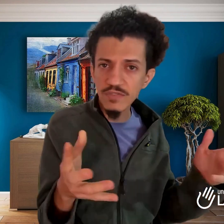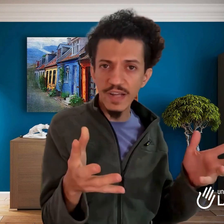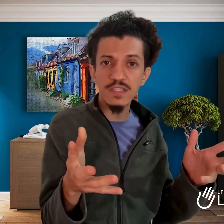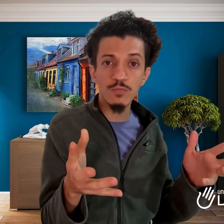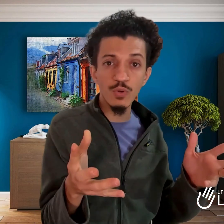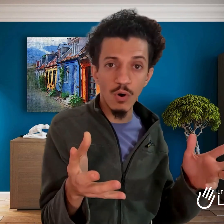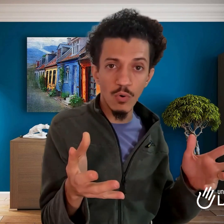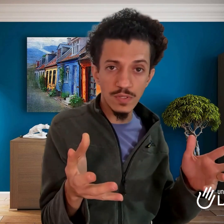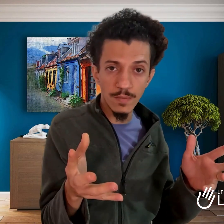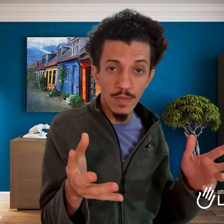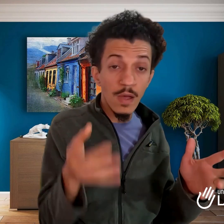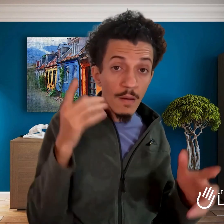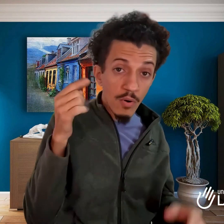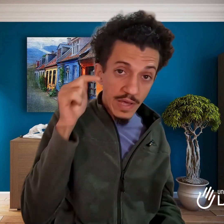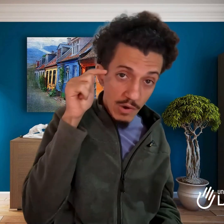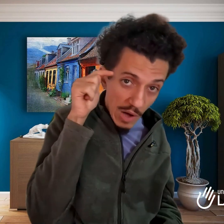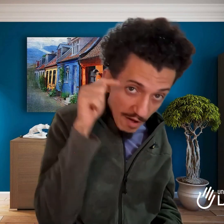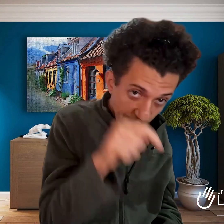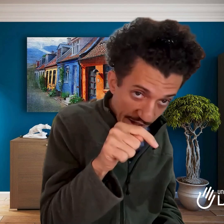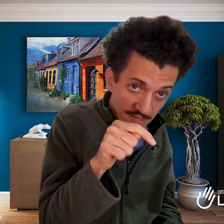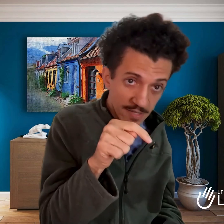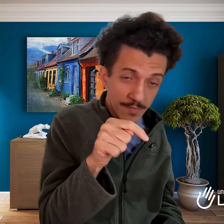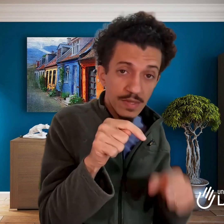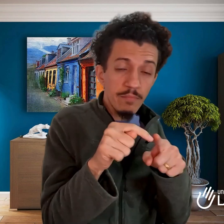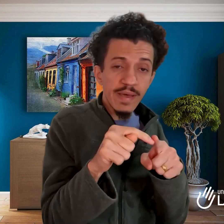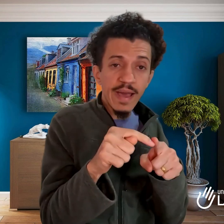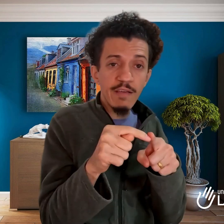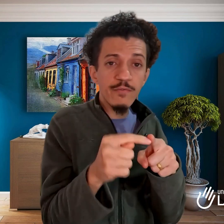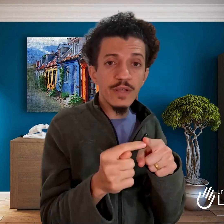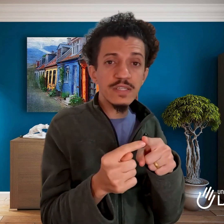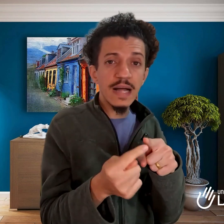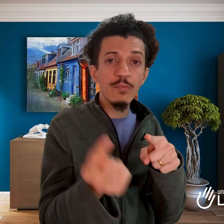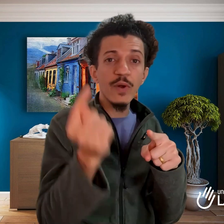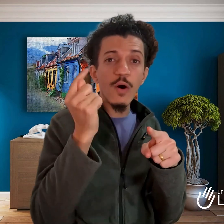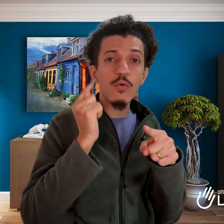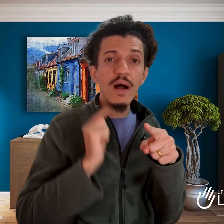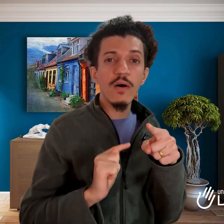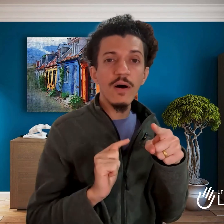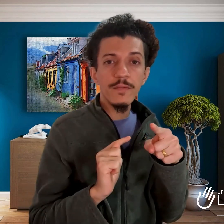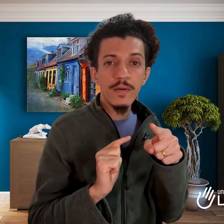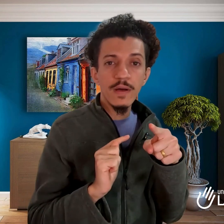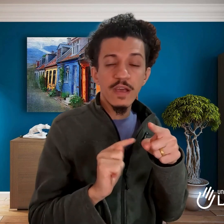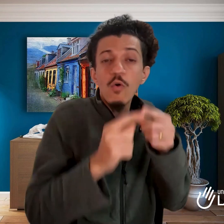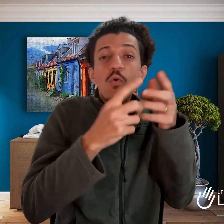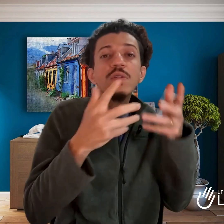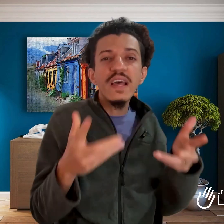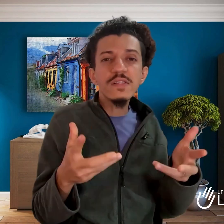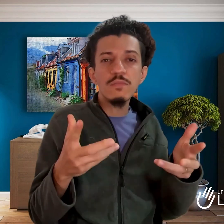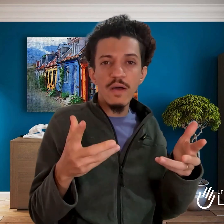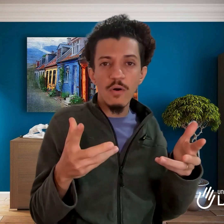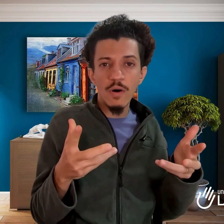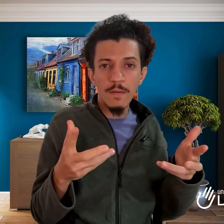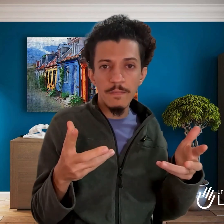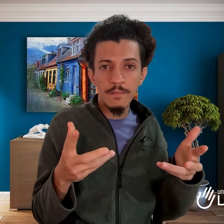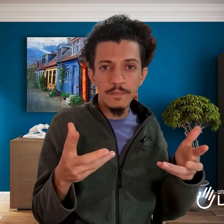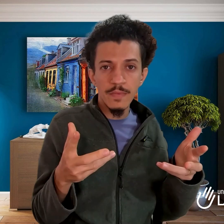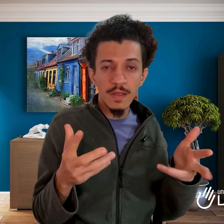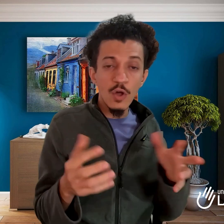sejam muito boas, porque a frase também é influenciada por algo maior, que é um contexto maior. Então, uma